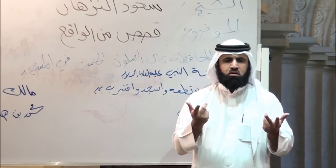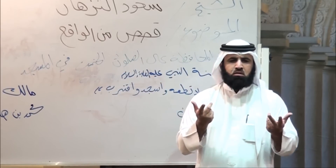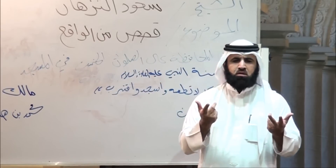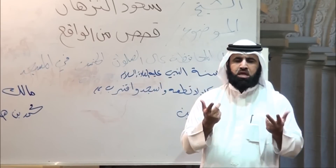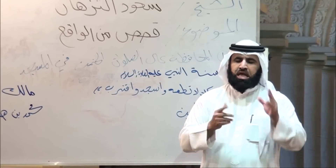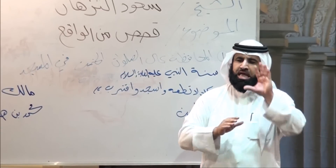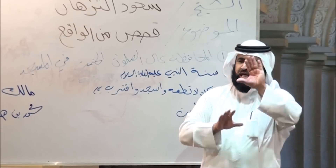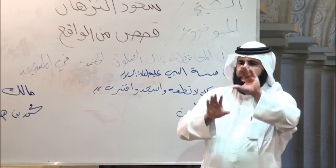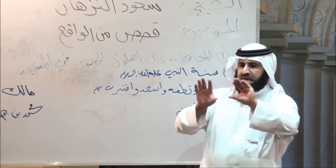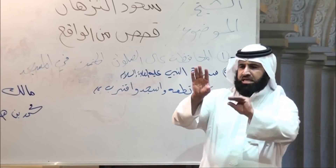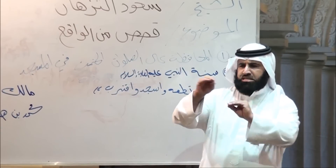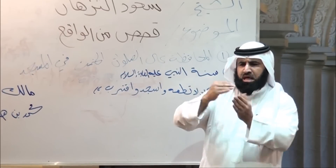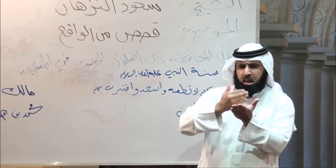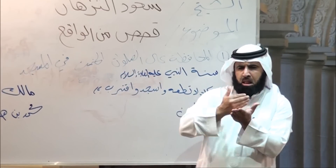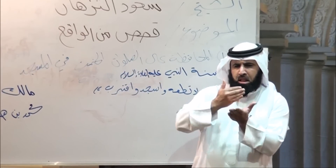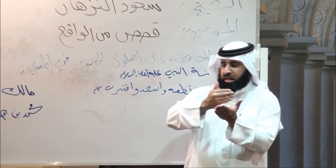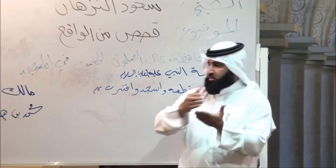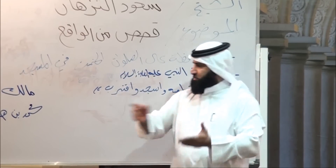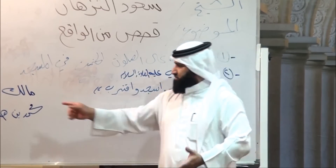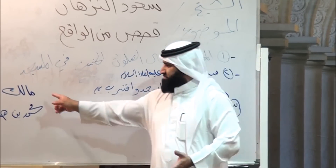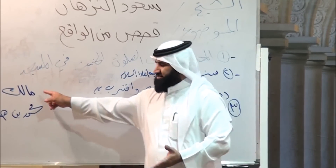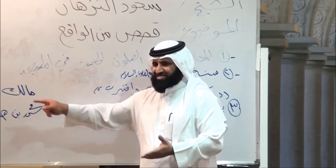فقص عليه الرؤيا.